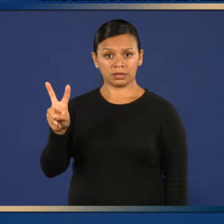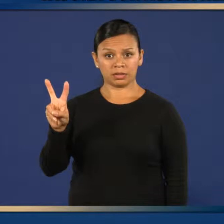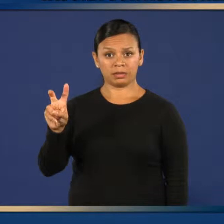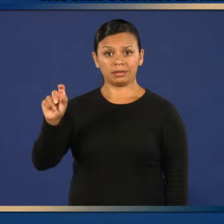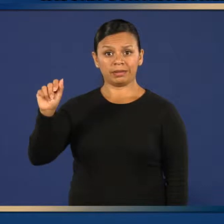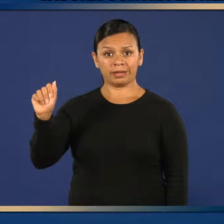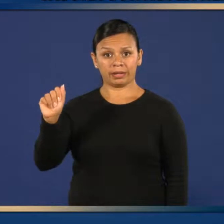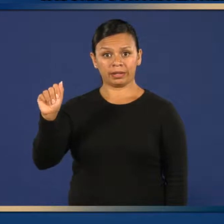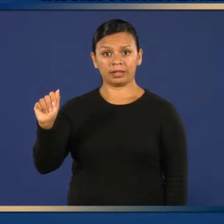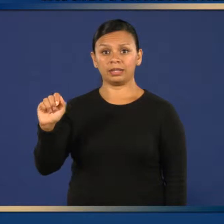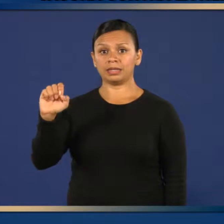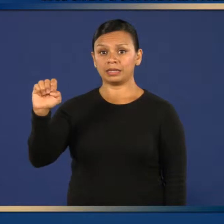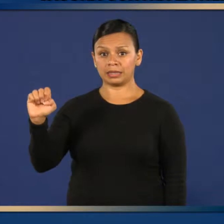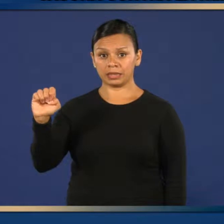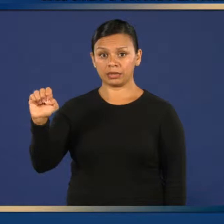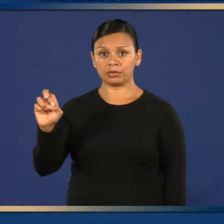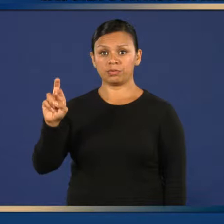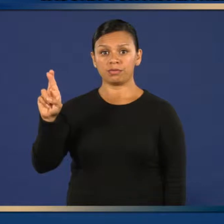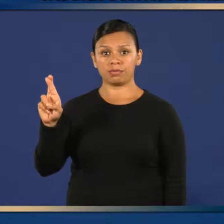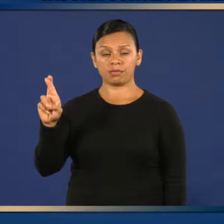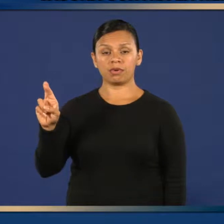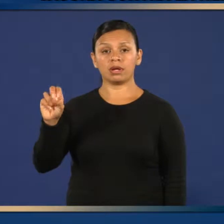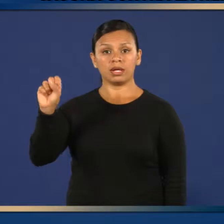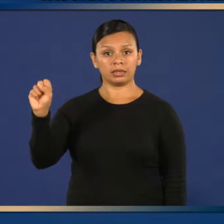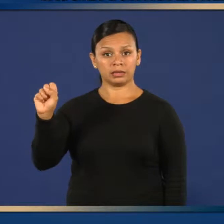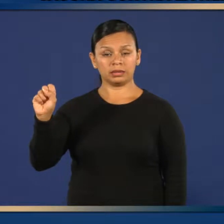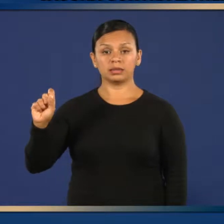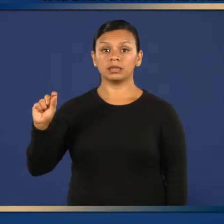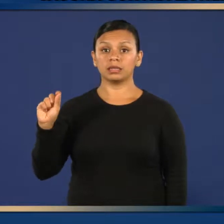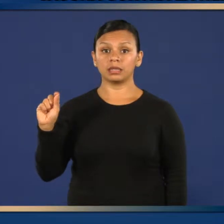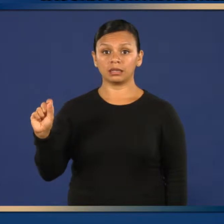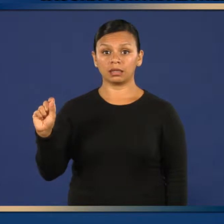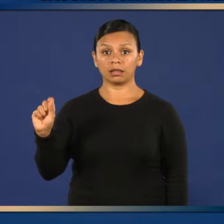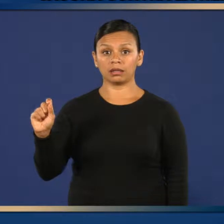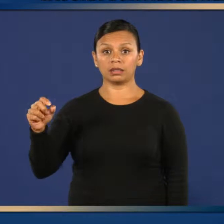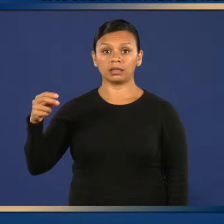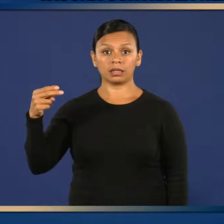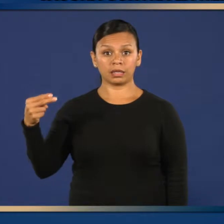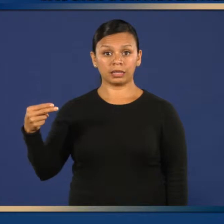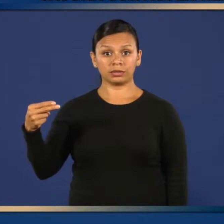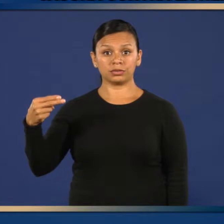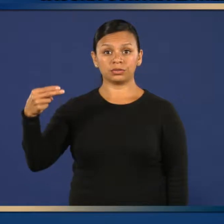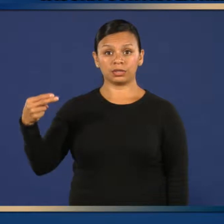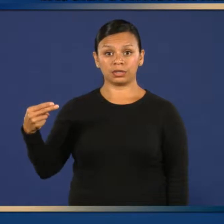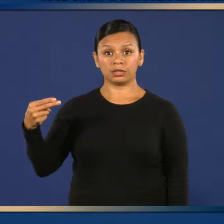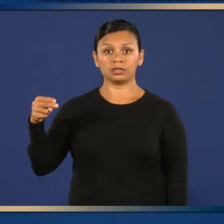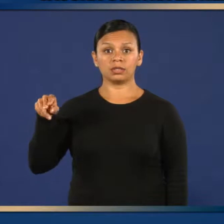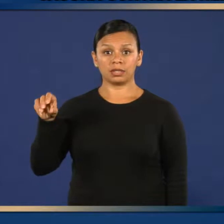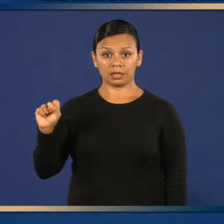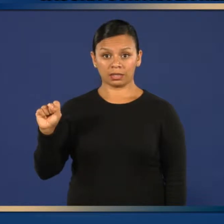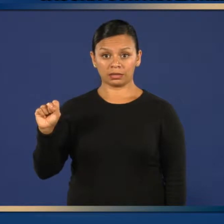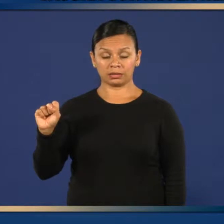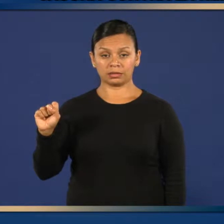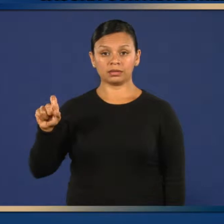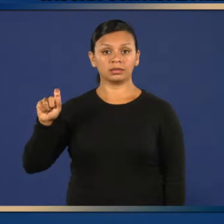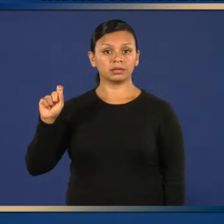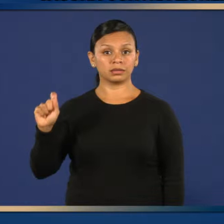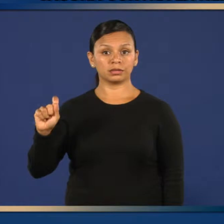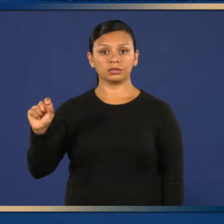www.uba.ar ese punto h ese punto g o v